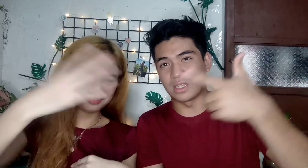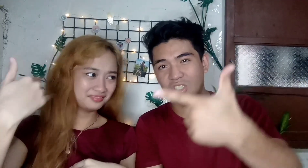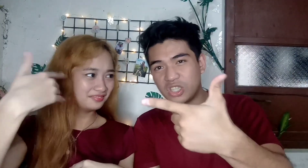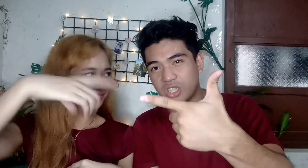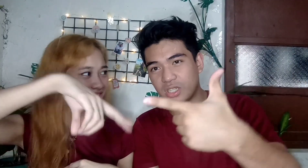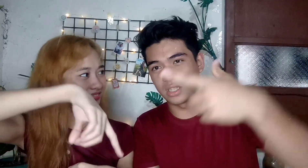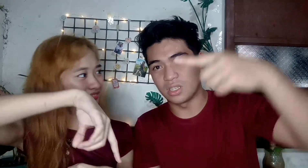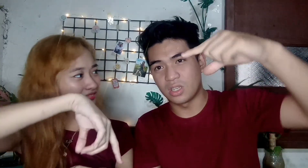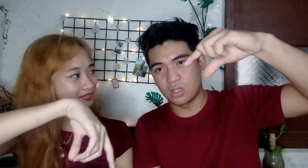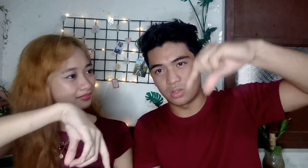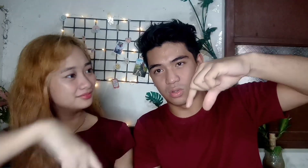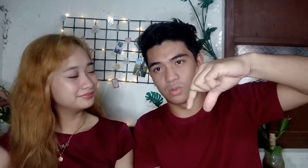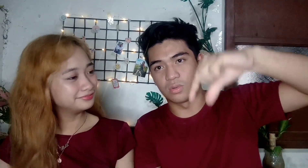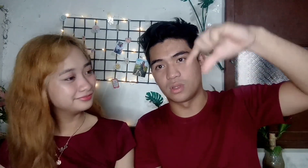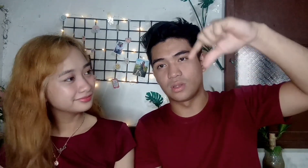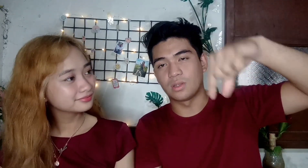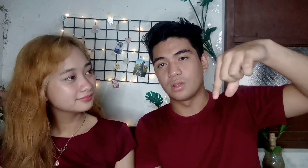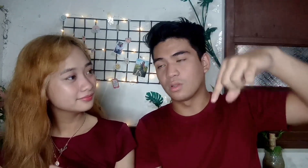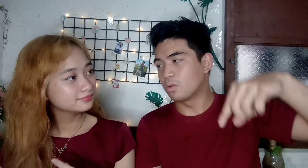G. Then